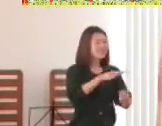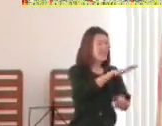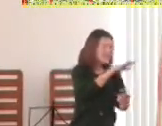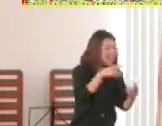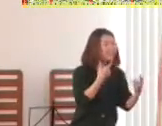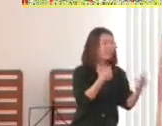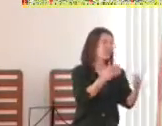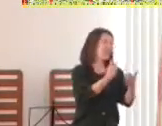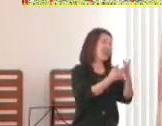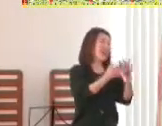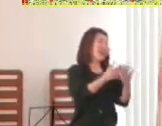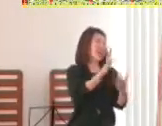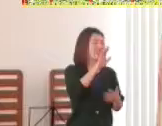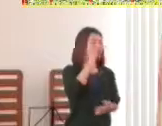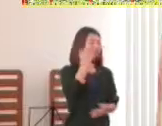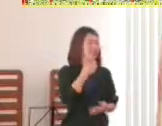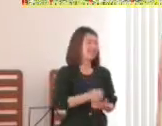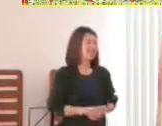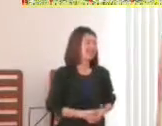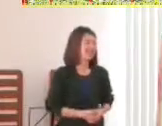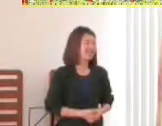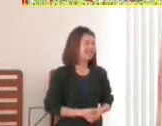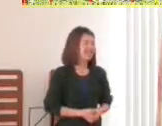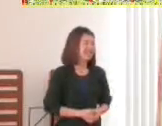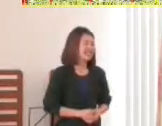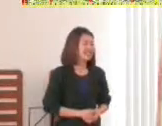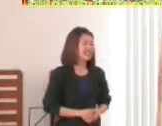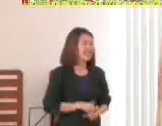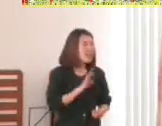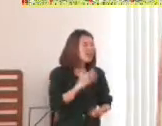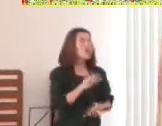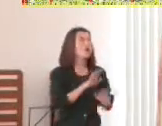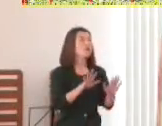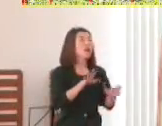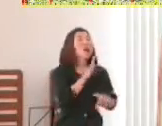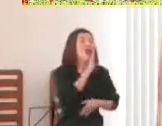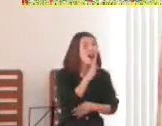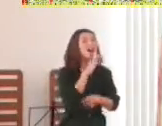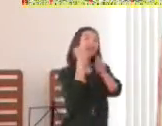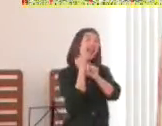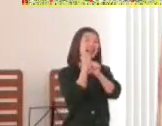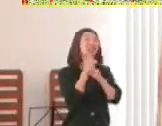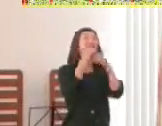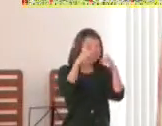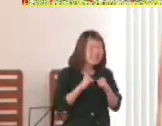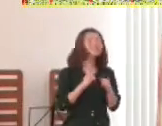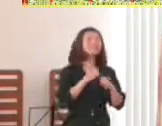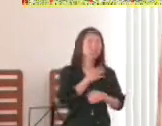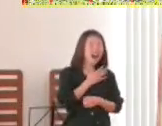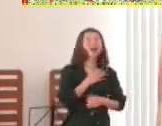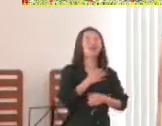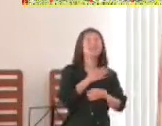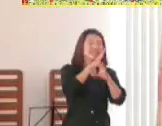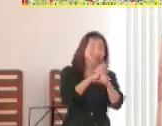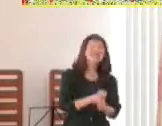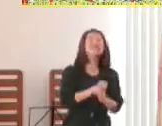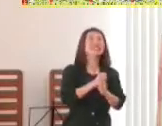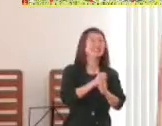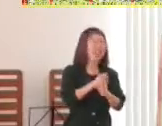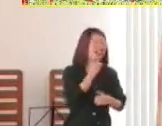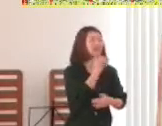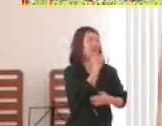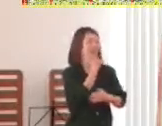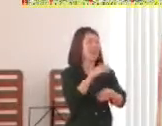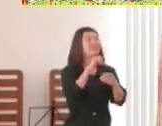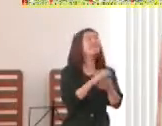いくら口で言われてもね嬉しくないでしょ。当たり前ですけど、ね、クリスマスにはあ